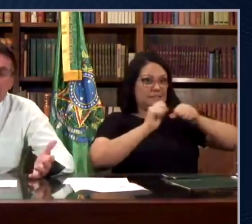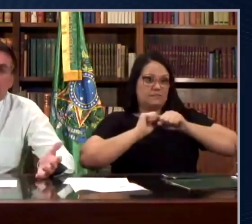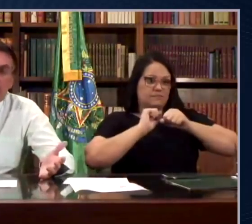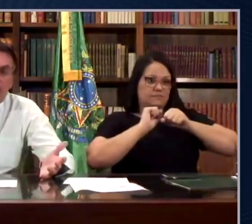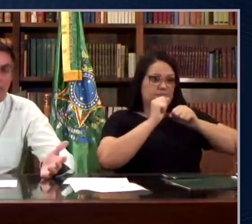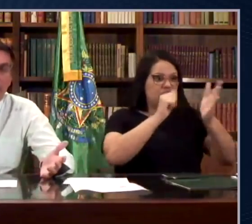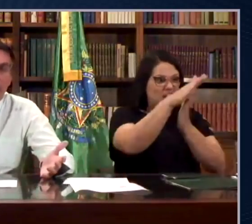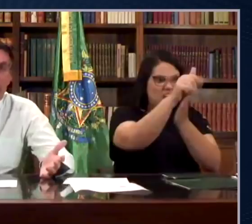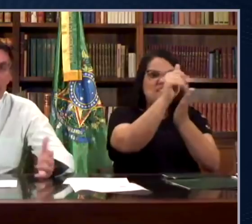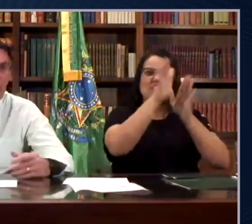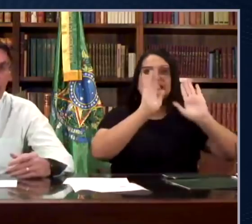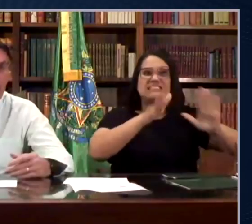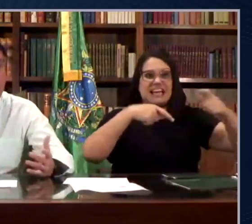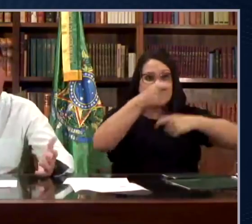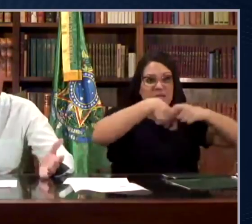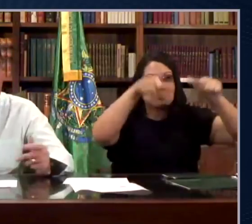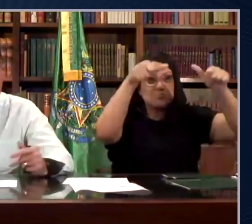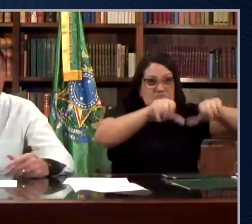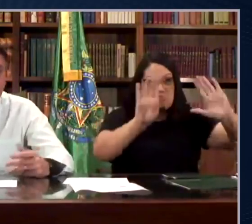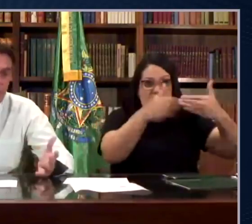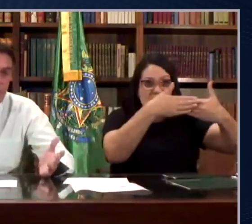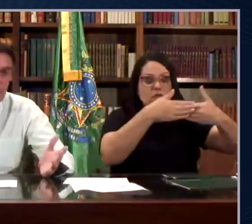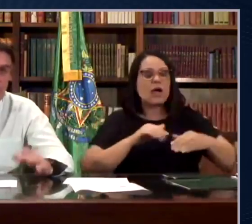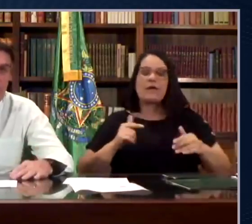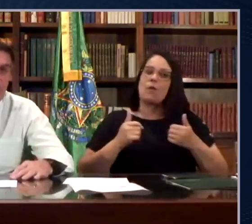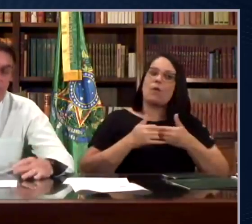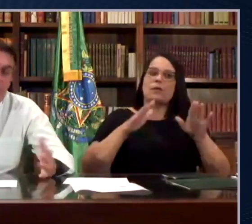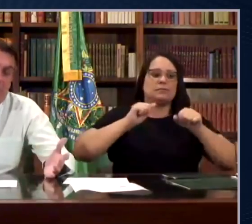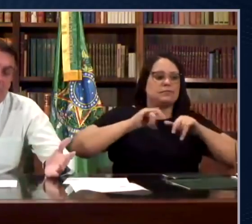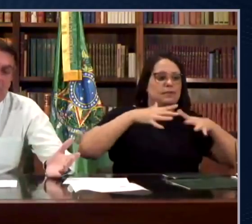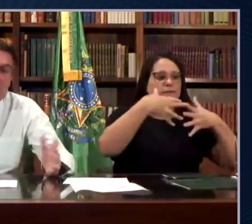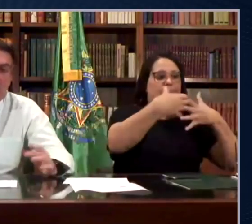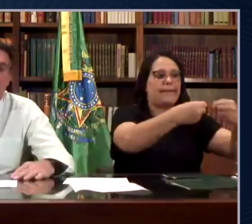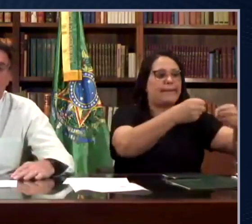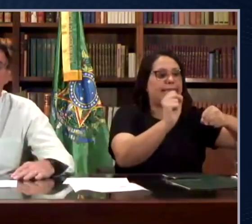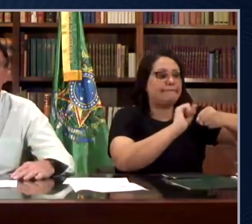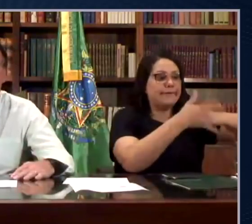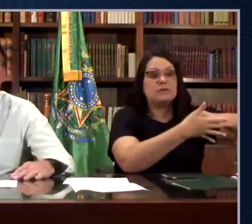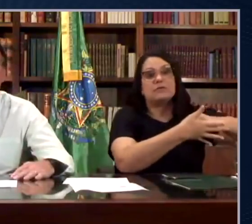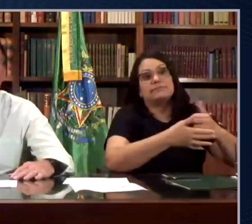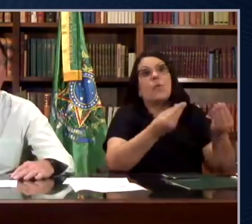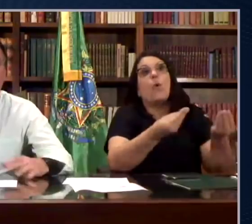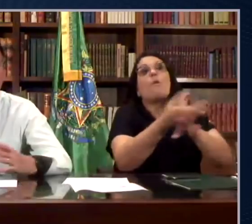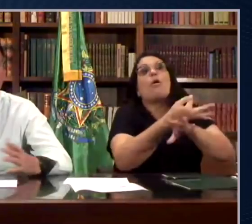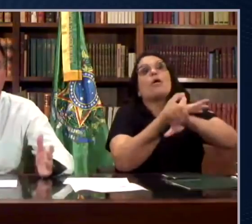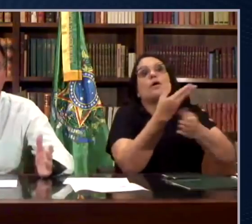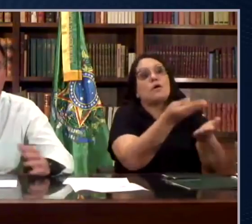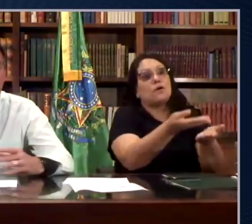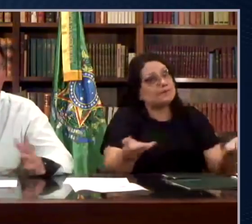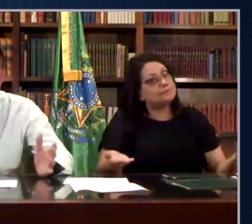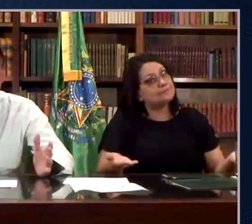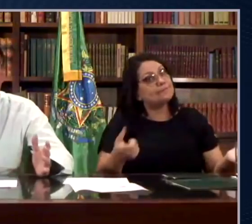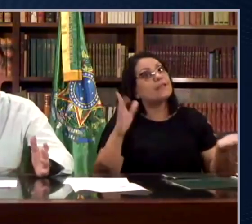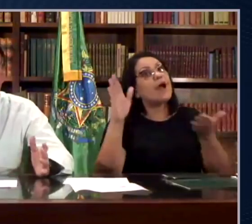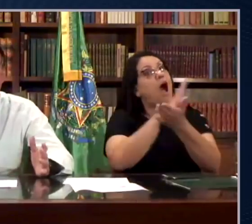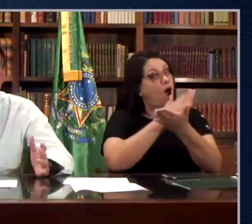pancada. Então falta planejamento, por falta de alguns governadores, alguns prefeitos exageraram na dose. Não falaram,